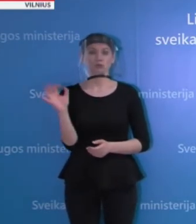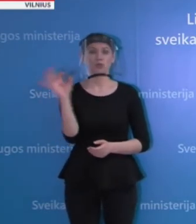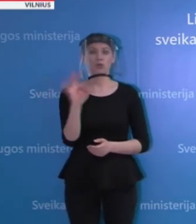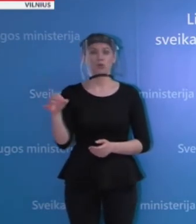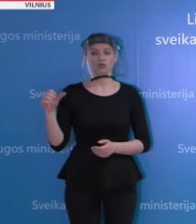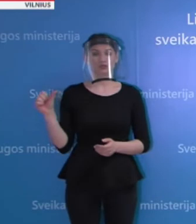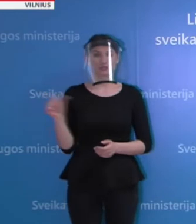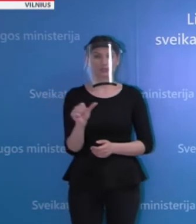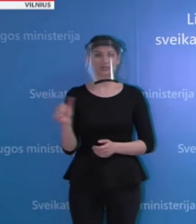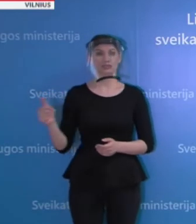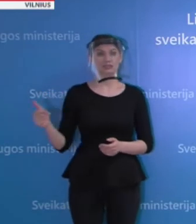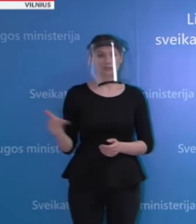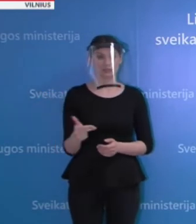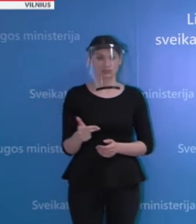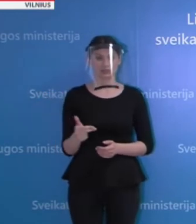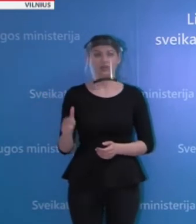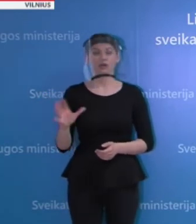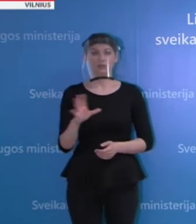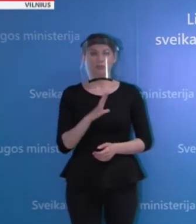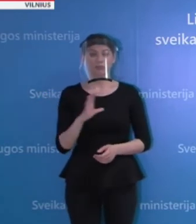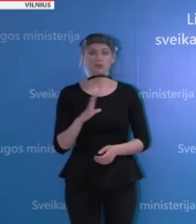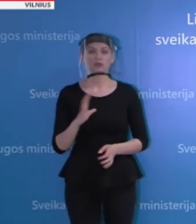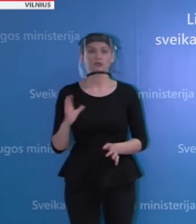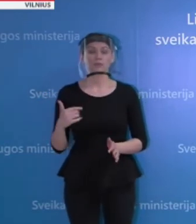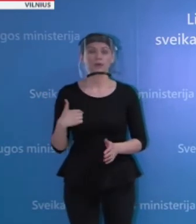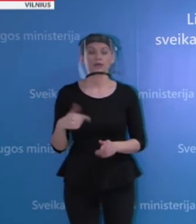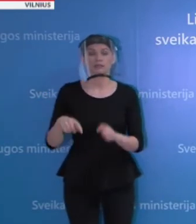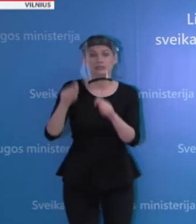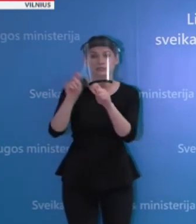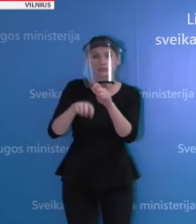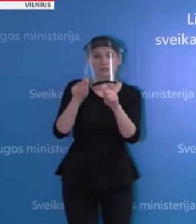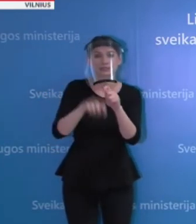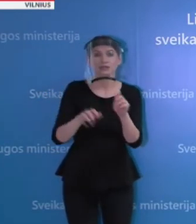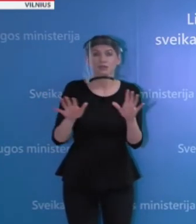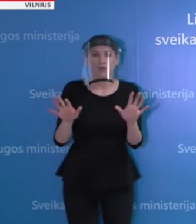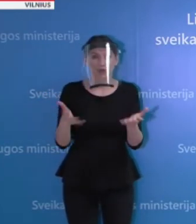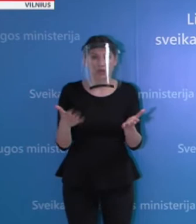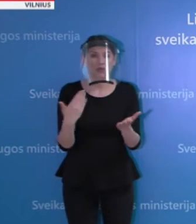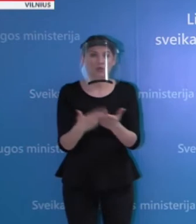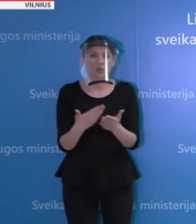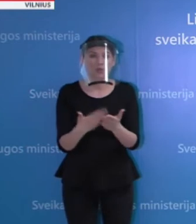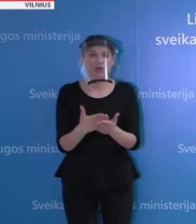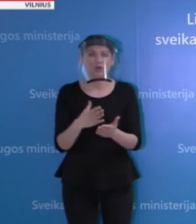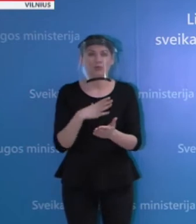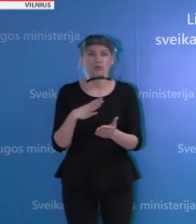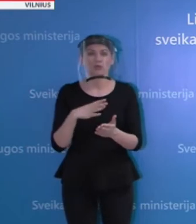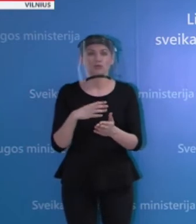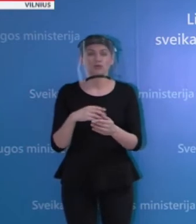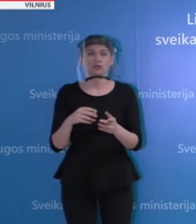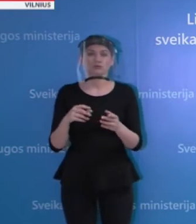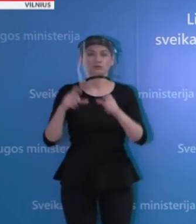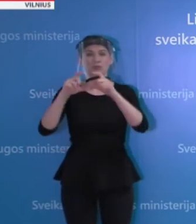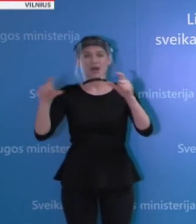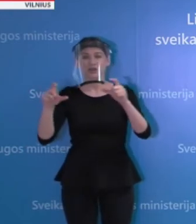savaitgalį pakankamai intensyviai buvo stebima situacija po to, kai buvo atlaisvintos tam tikros